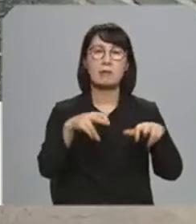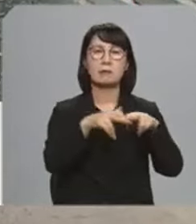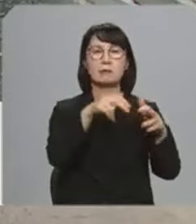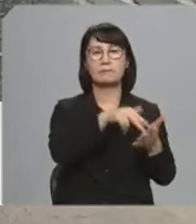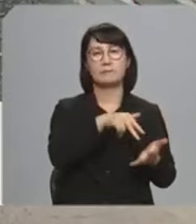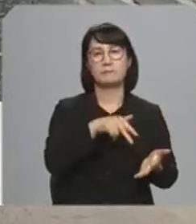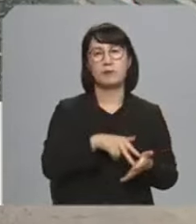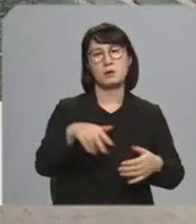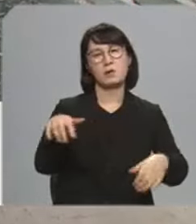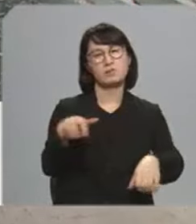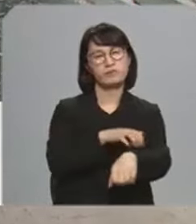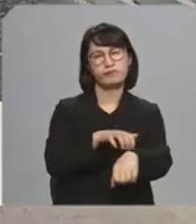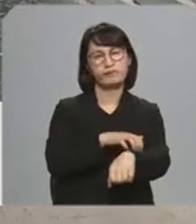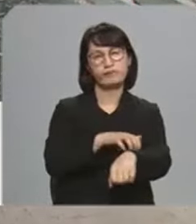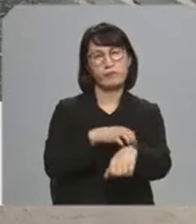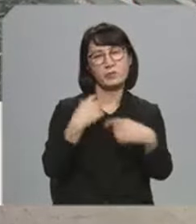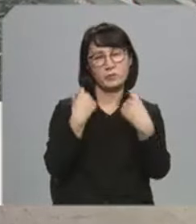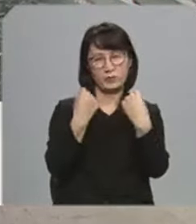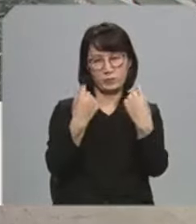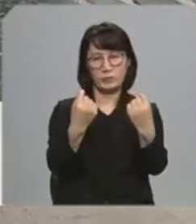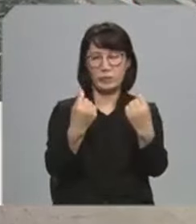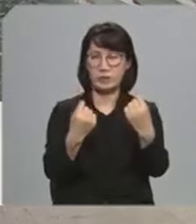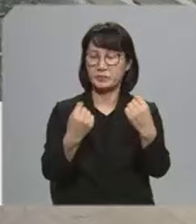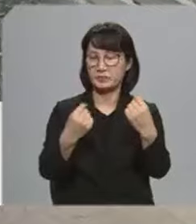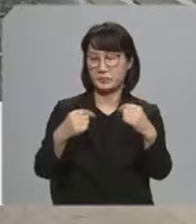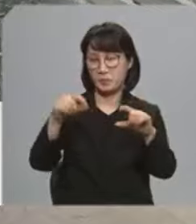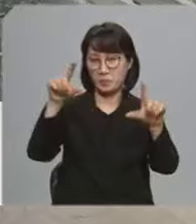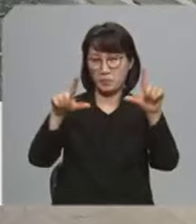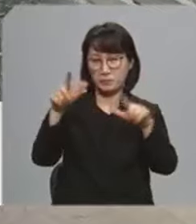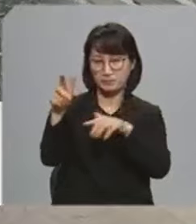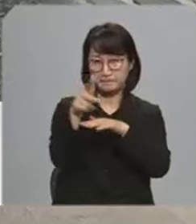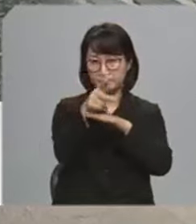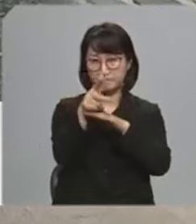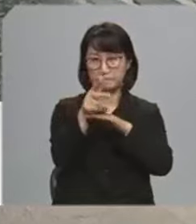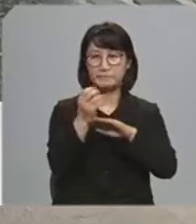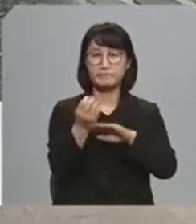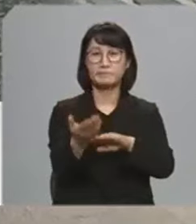합니다 이들의 일상을 김지훈 기자가 따라가 봤습니다